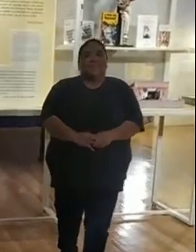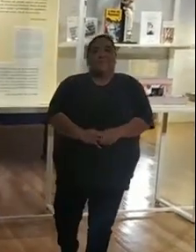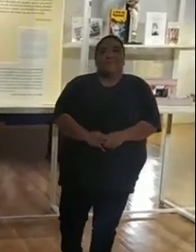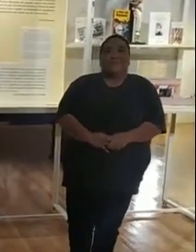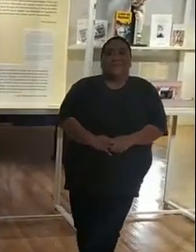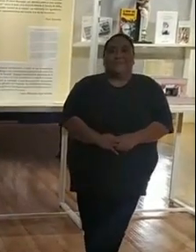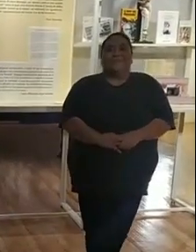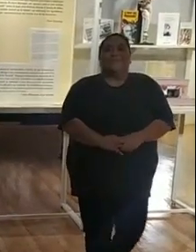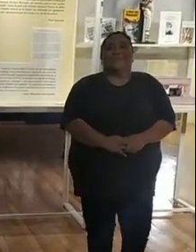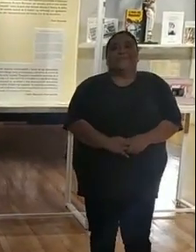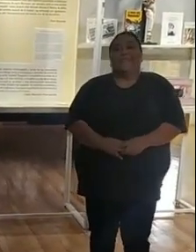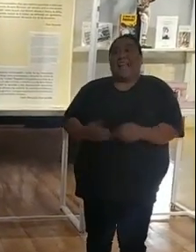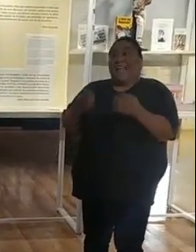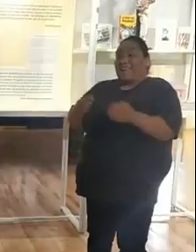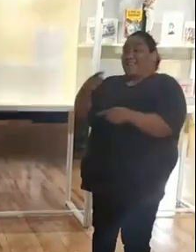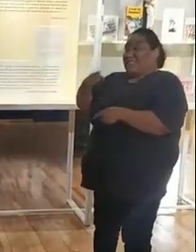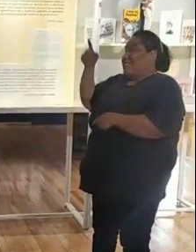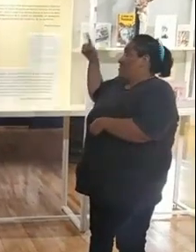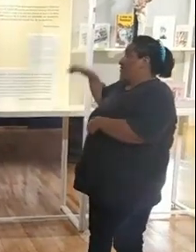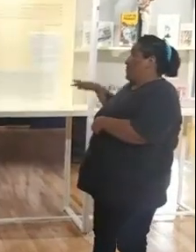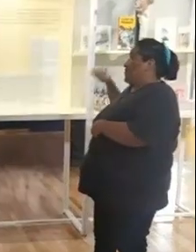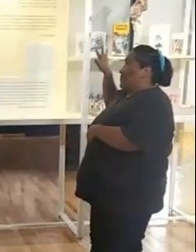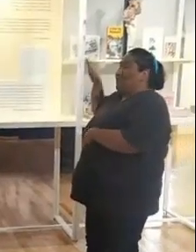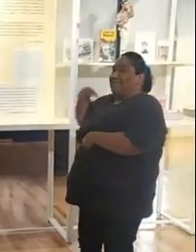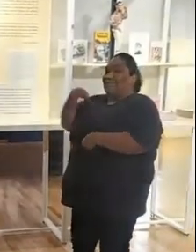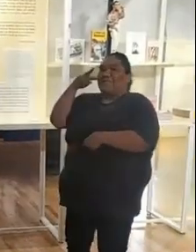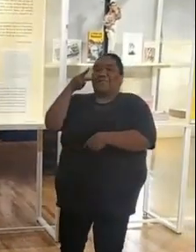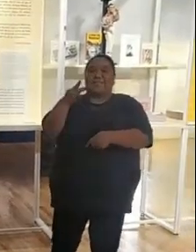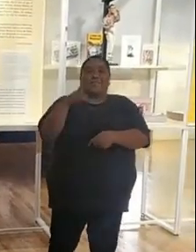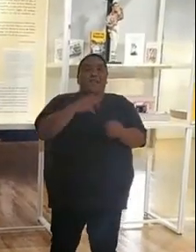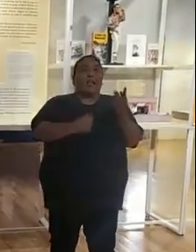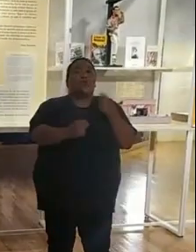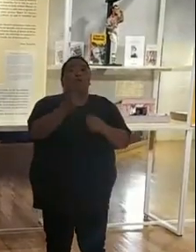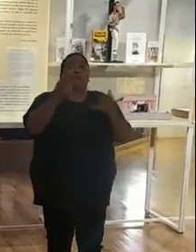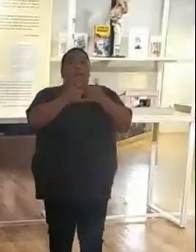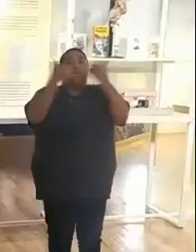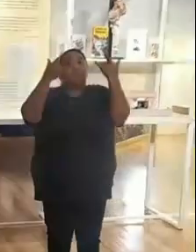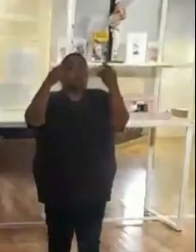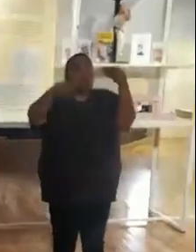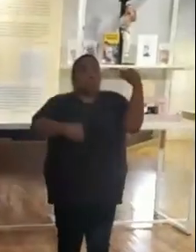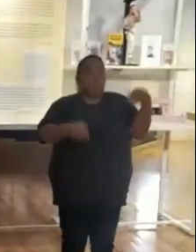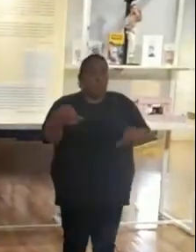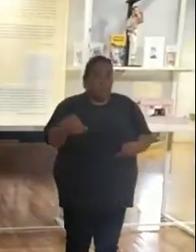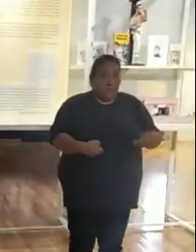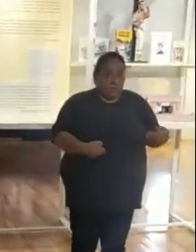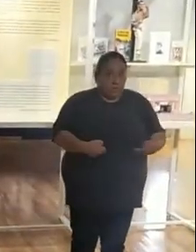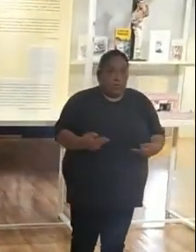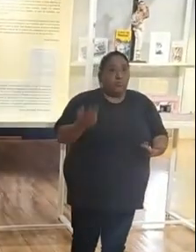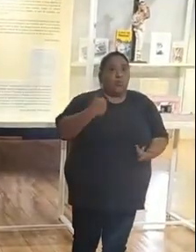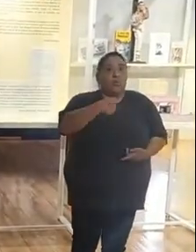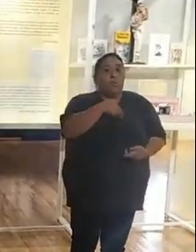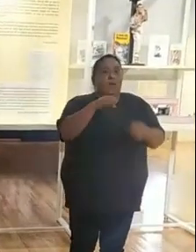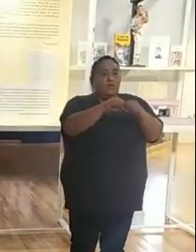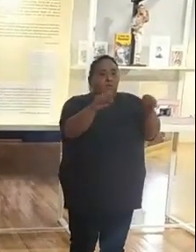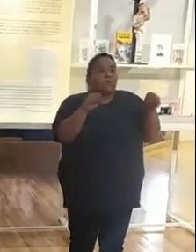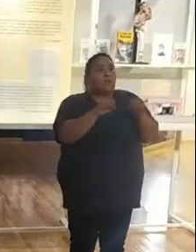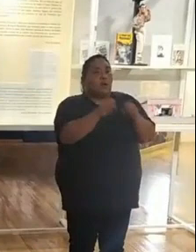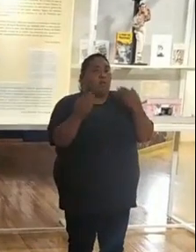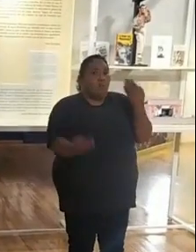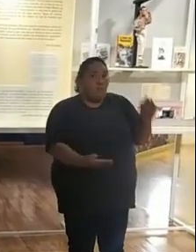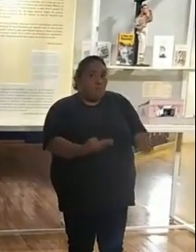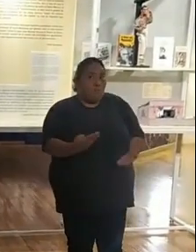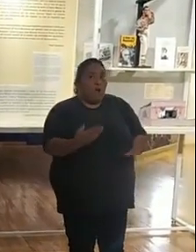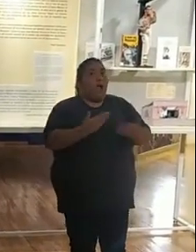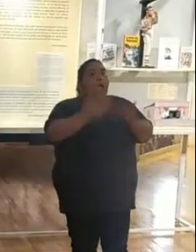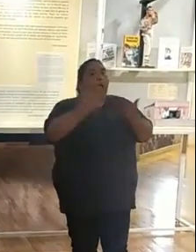Eh, en este núcleo vamos a poder ver un poco de la parte de la historia del teatro, incluso de los salones de baile, que eran